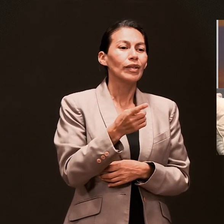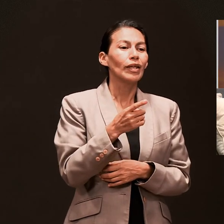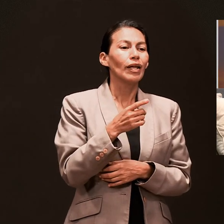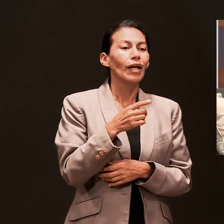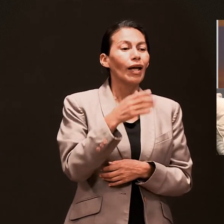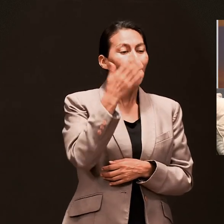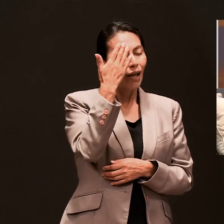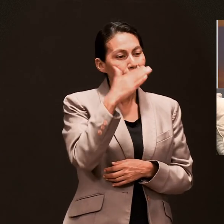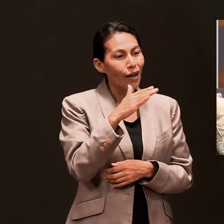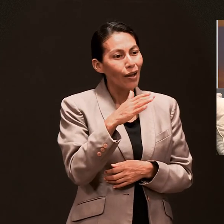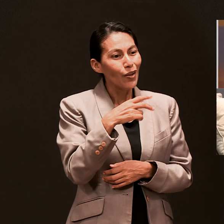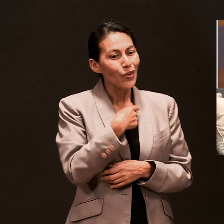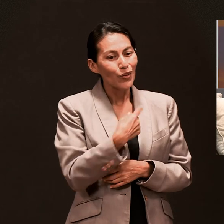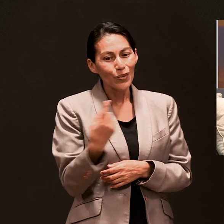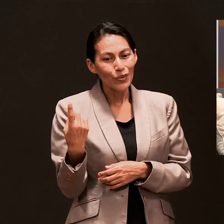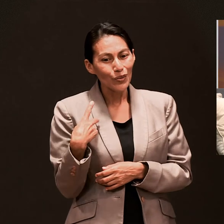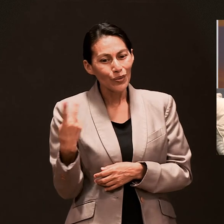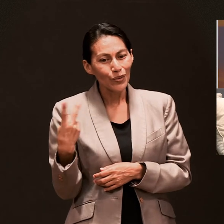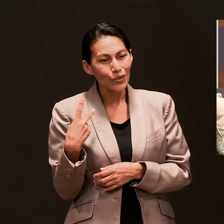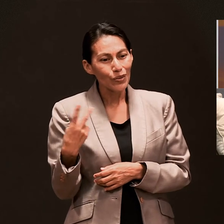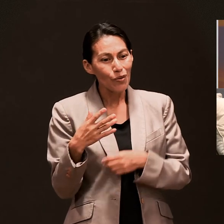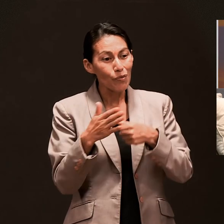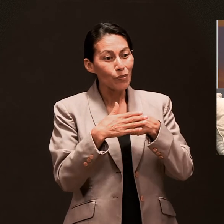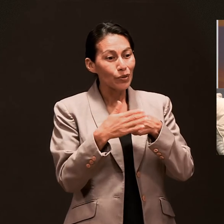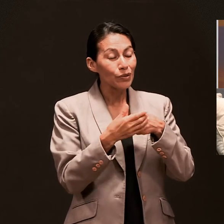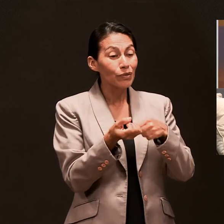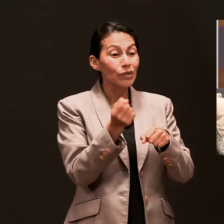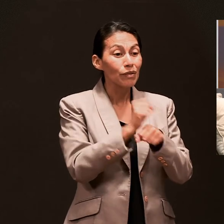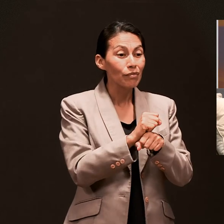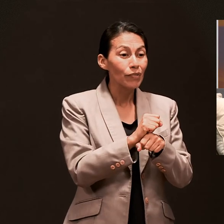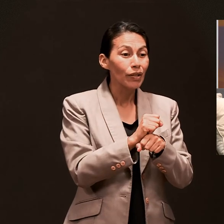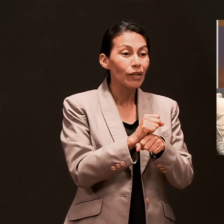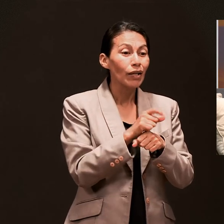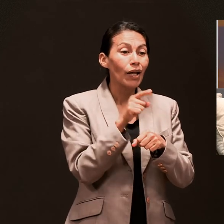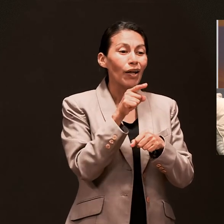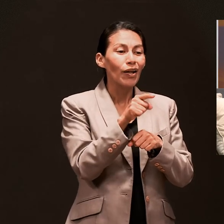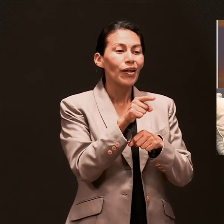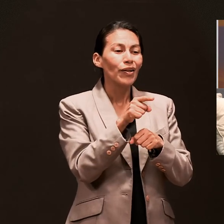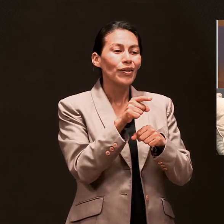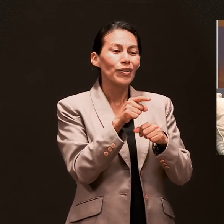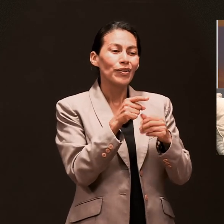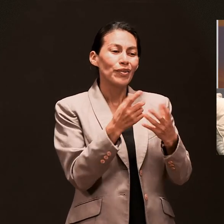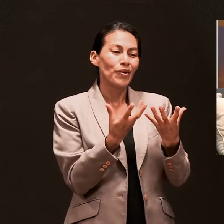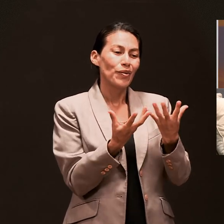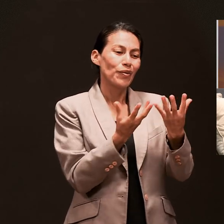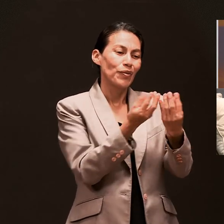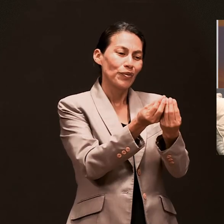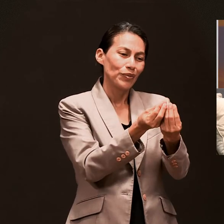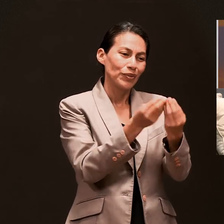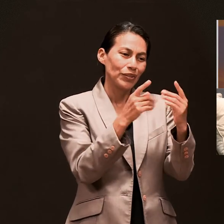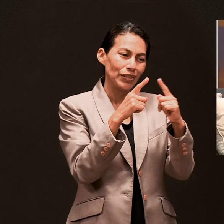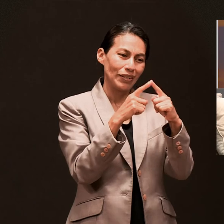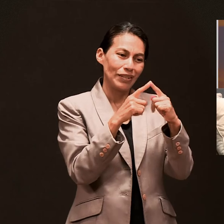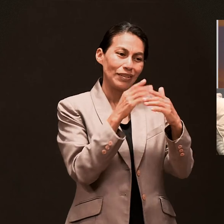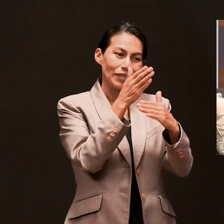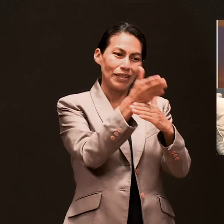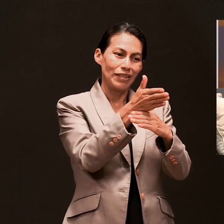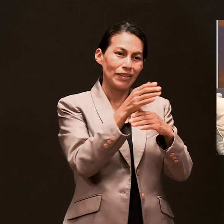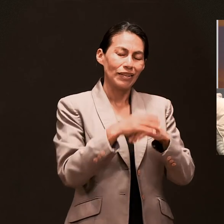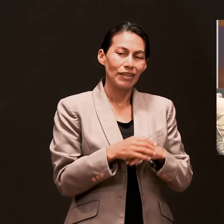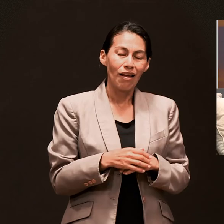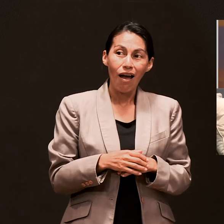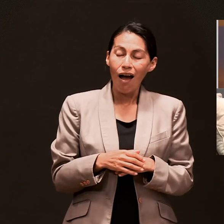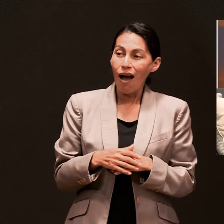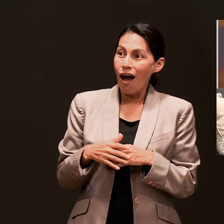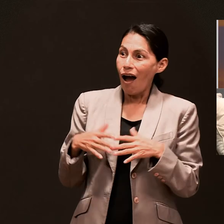ya los vamos a acompañar la próxima semana la iglesia y me dice mi tía Ay hija